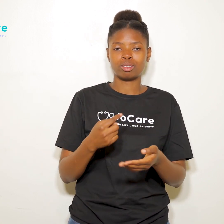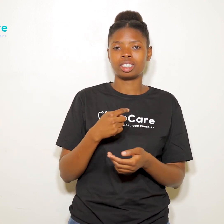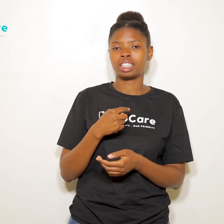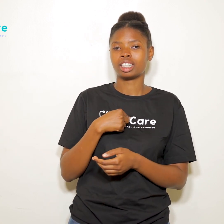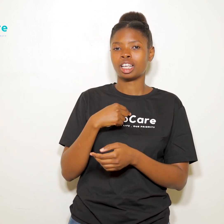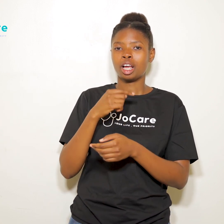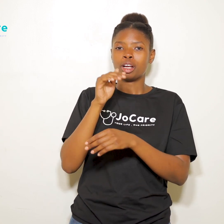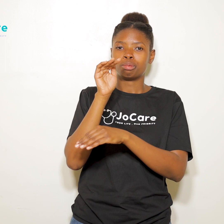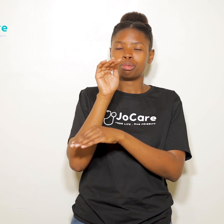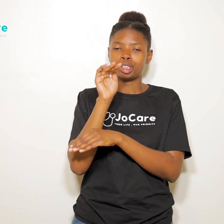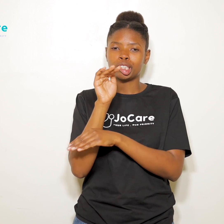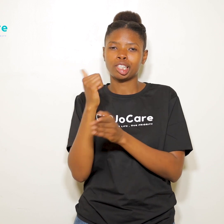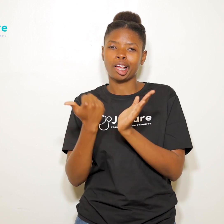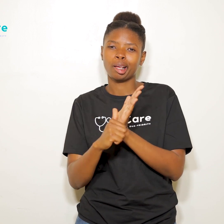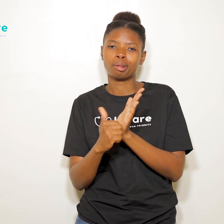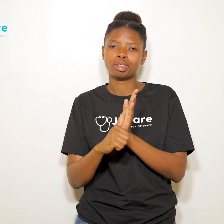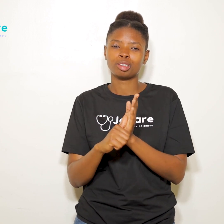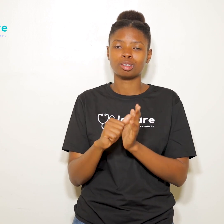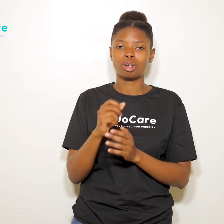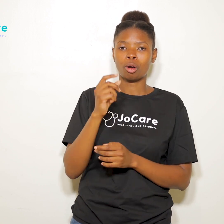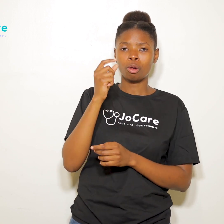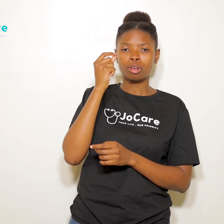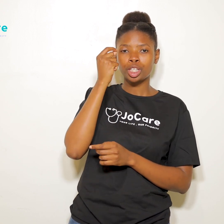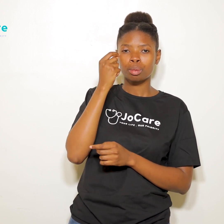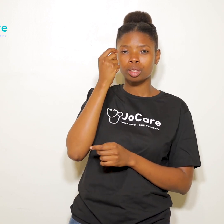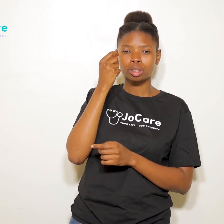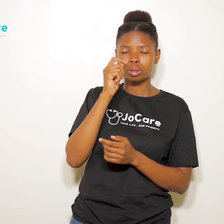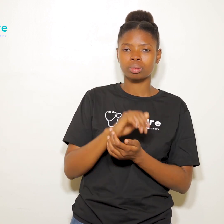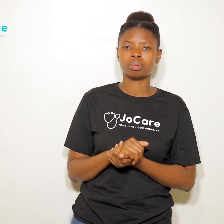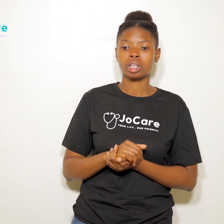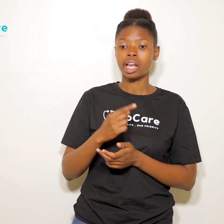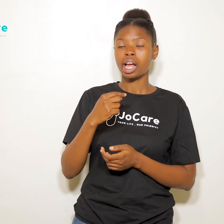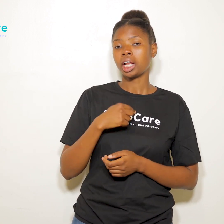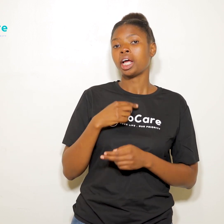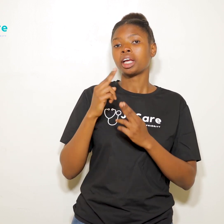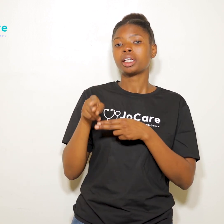cy'amatsiko. Nanjye n'ibisanzwe ntago bigiye kure y'ibyo ngibyo.